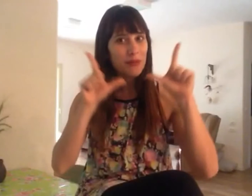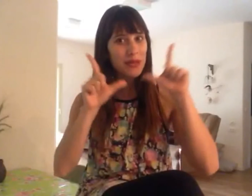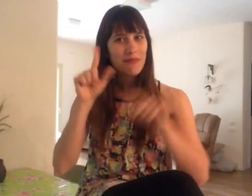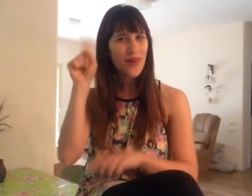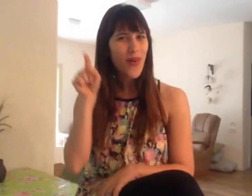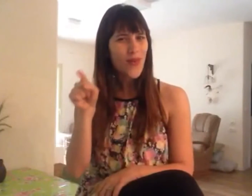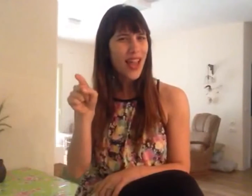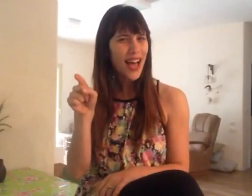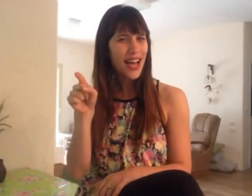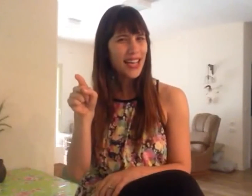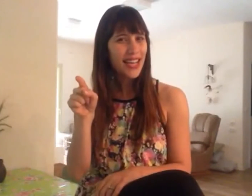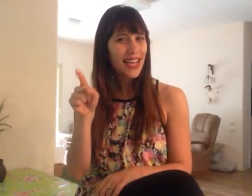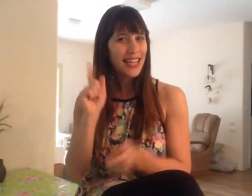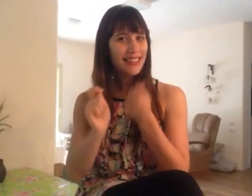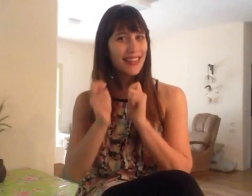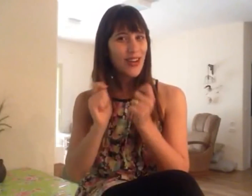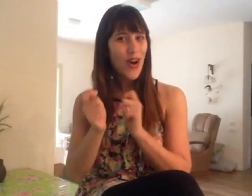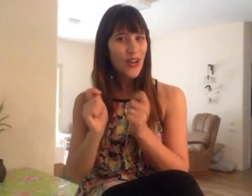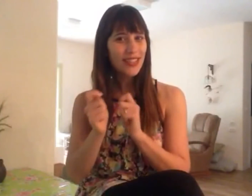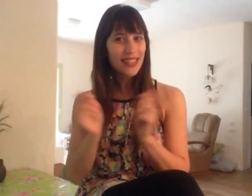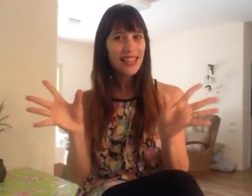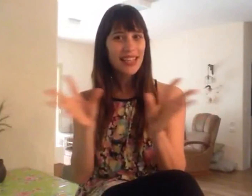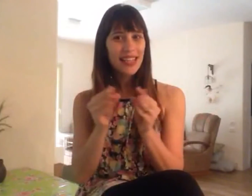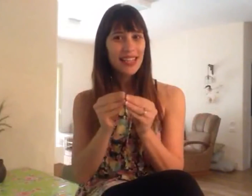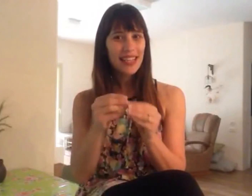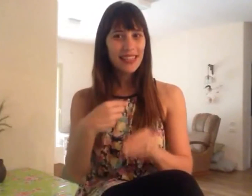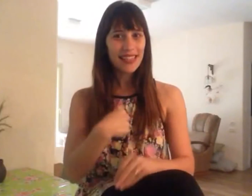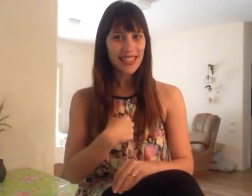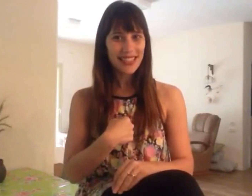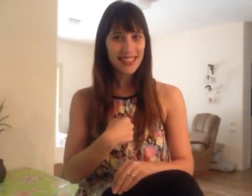הפנים. אולי תרקוד איתי.